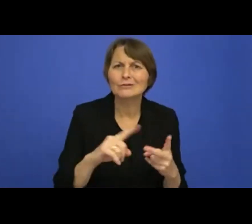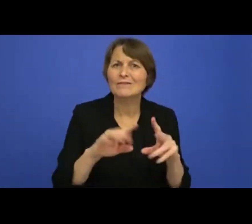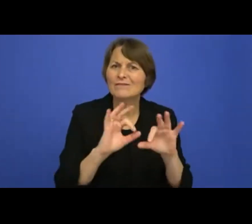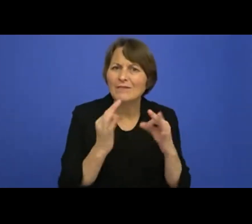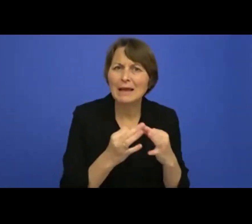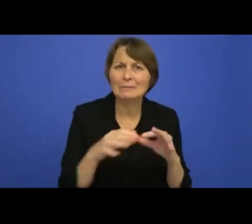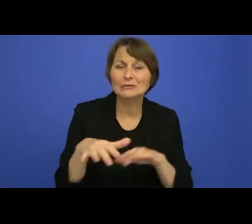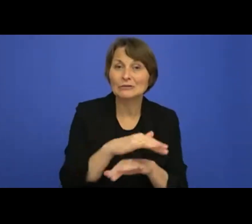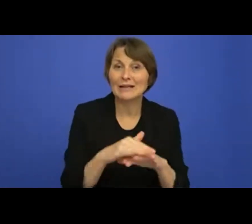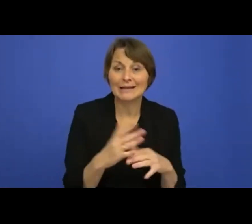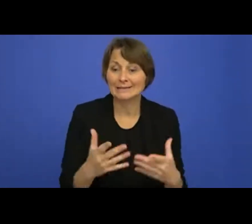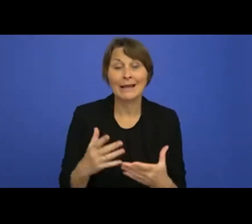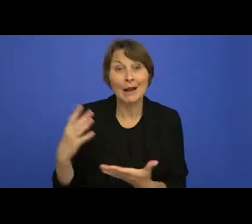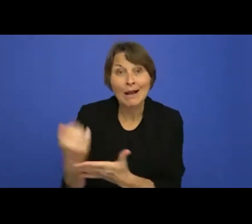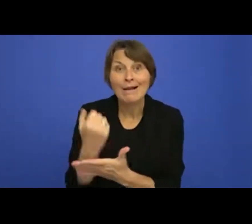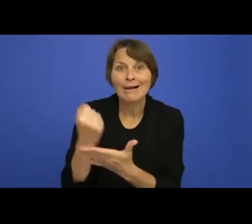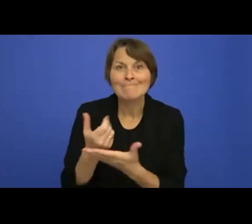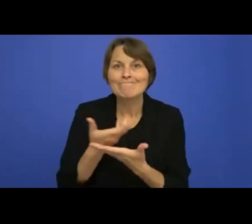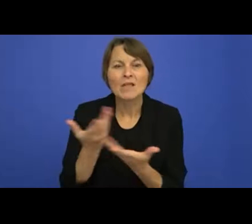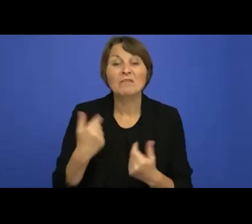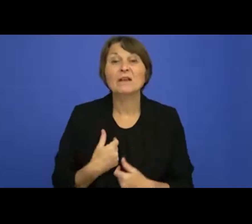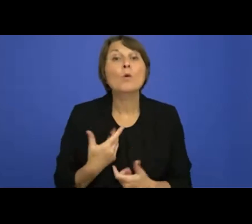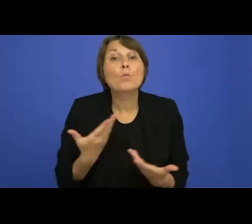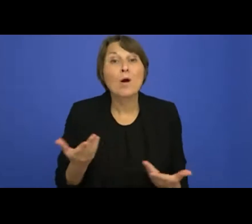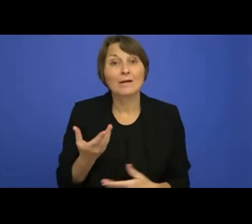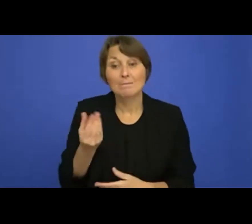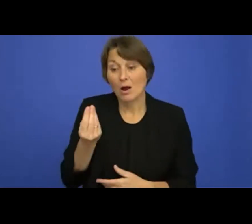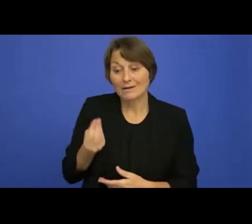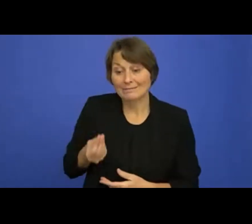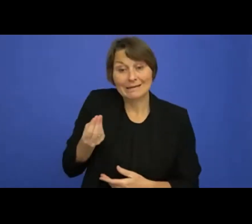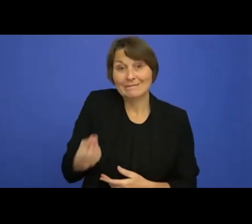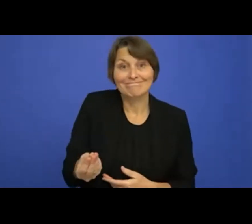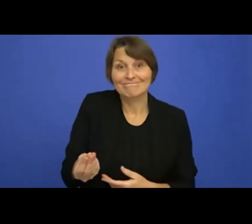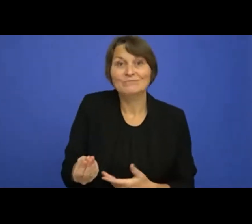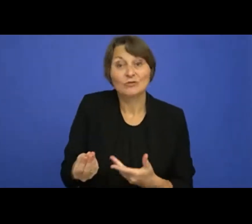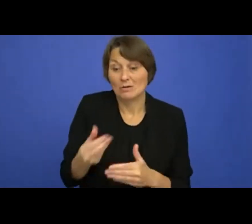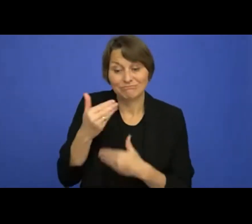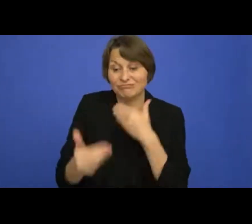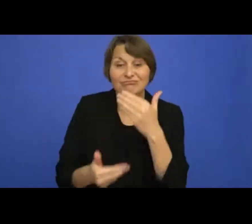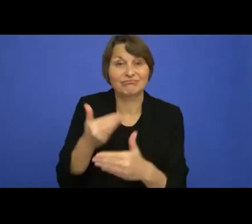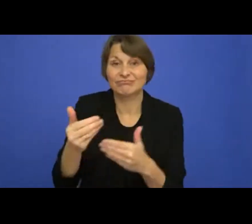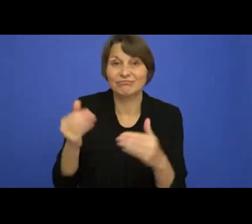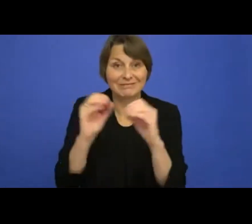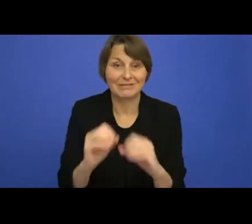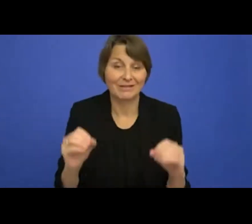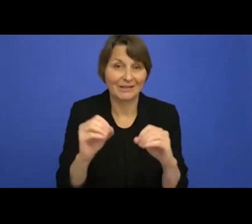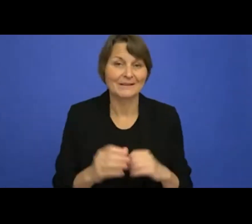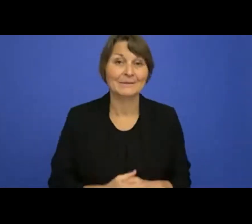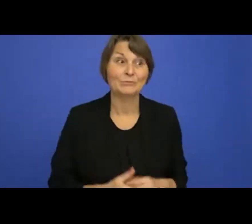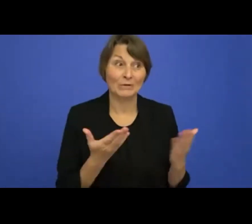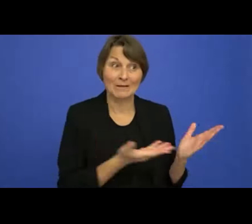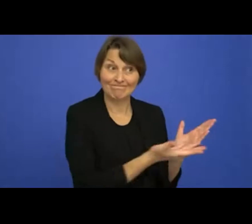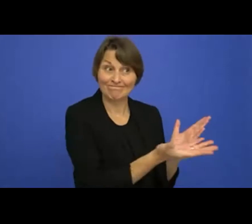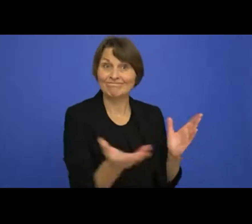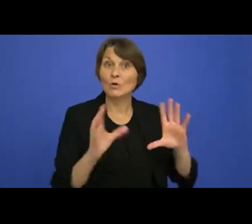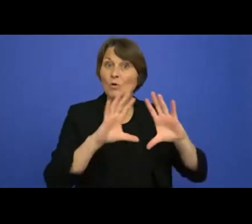enfants. Le potentiel de ces enfants n'est pas utilisé du fait de ce manque de financement, de ce manque de priorisation de ce domaine ô combien important.